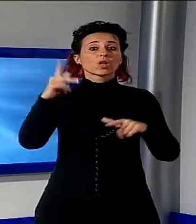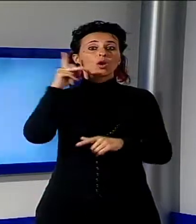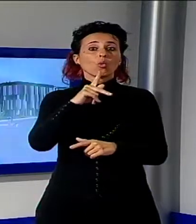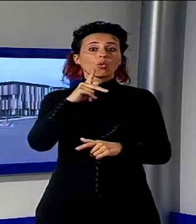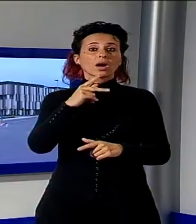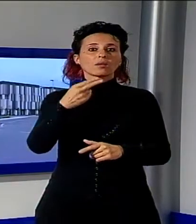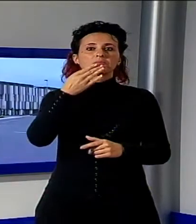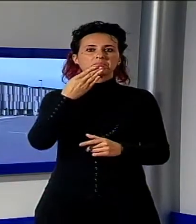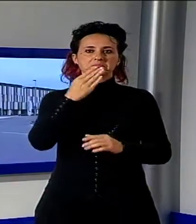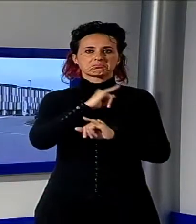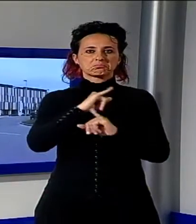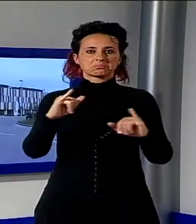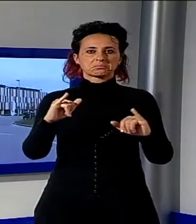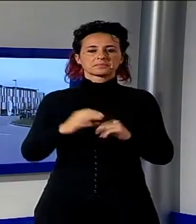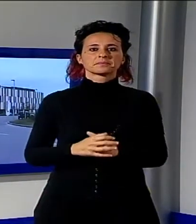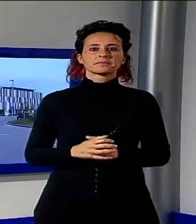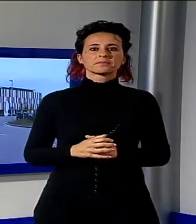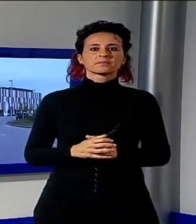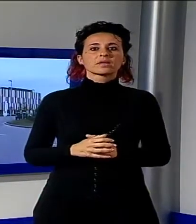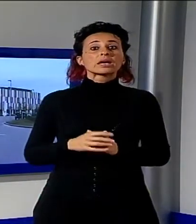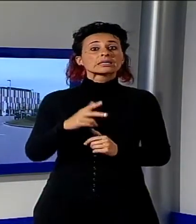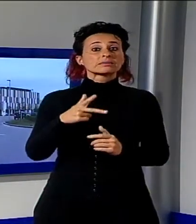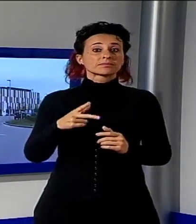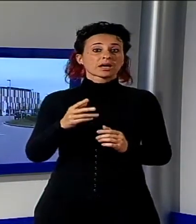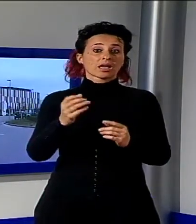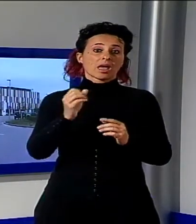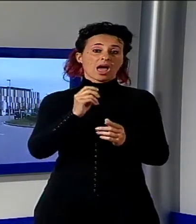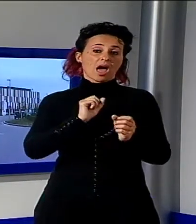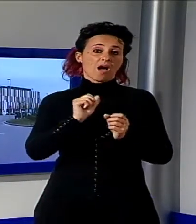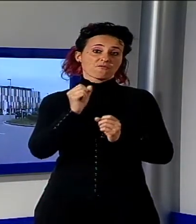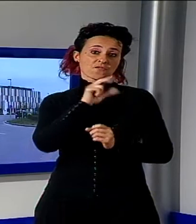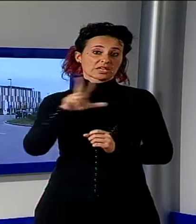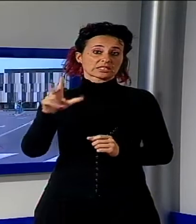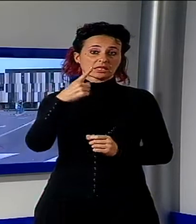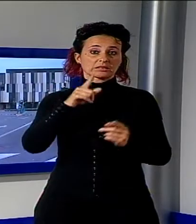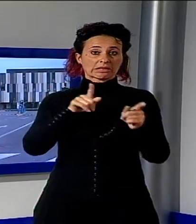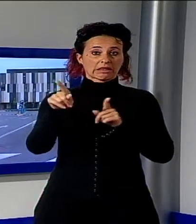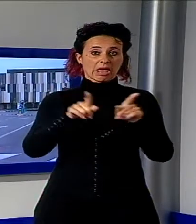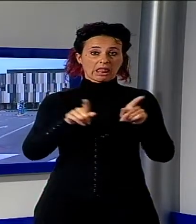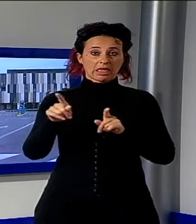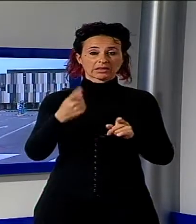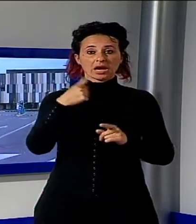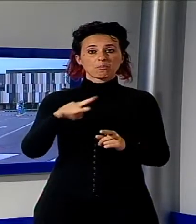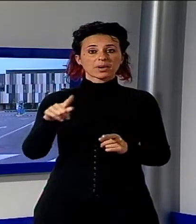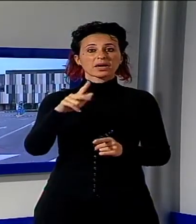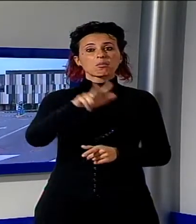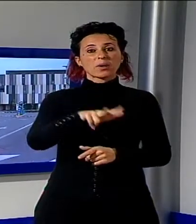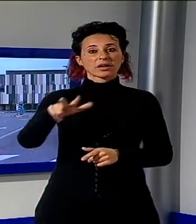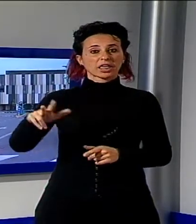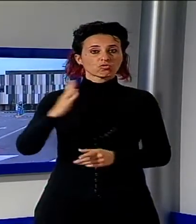Miglioreremo la segnaletica per la sosta degli invalidi all'ospedale San Luca, lo ha annunciato la ASL dopo le proteste dei